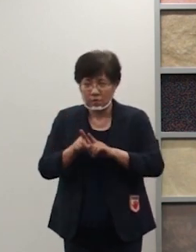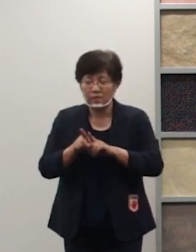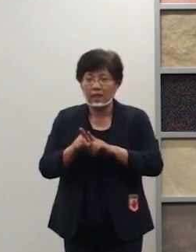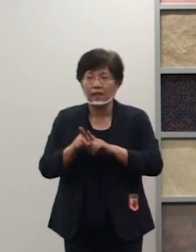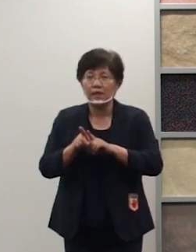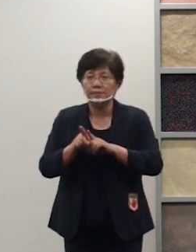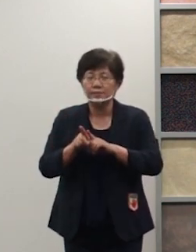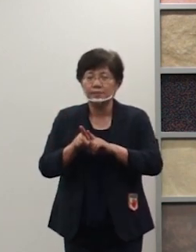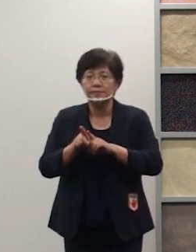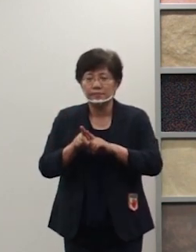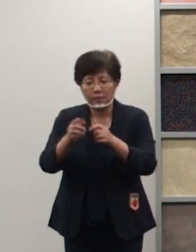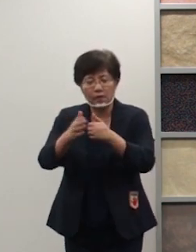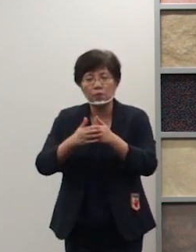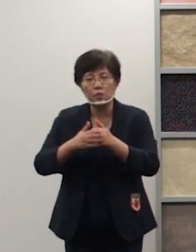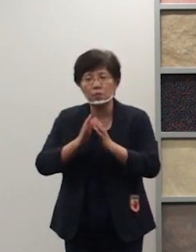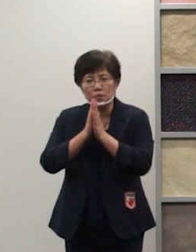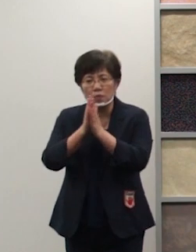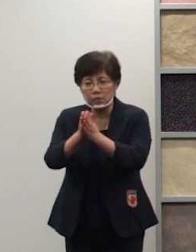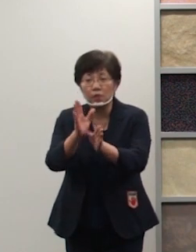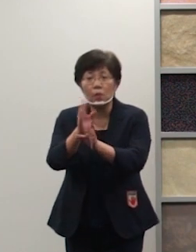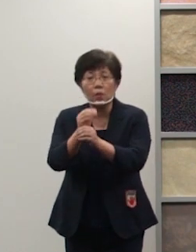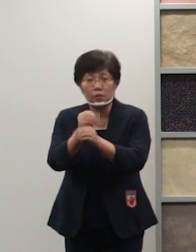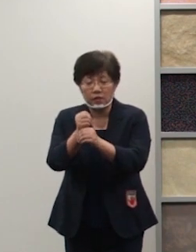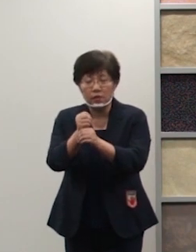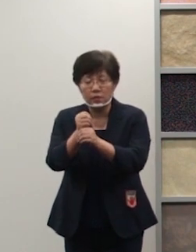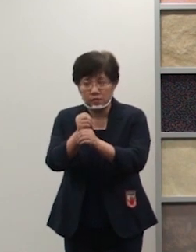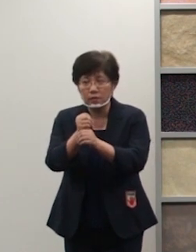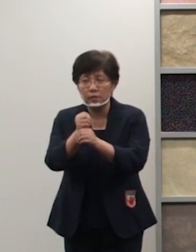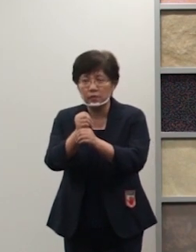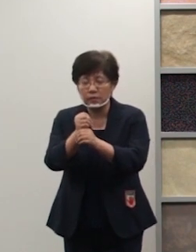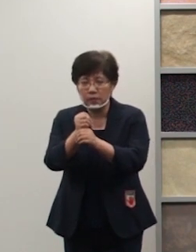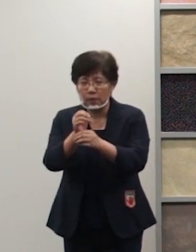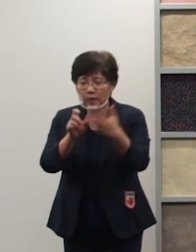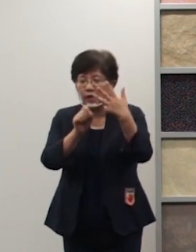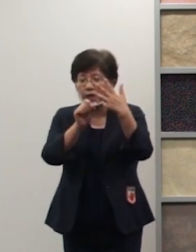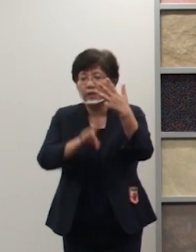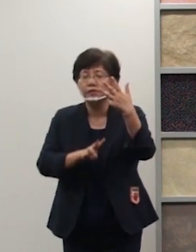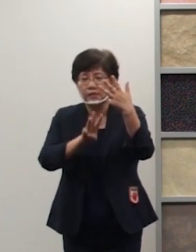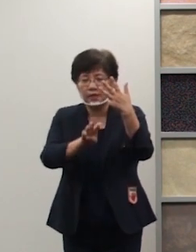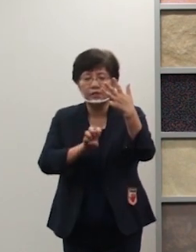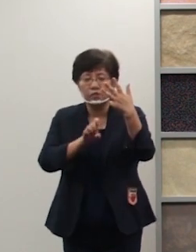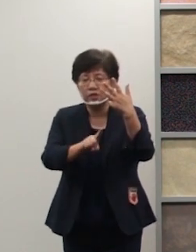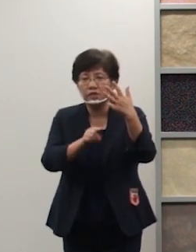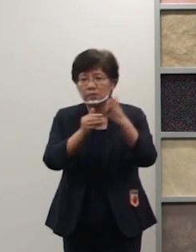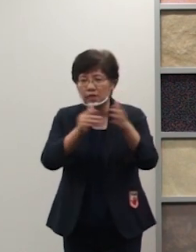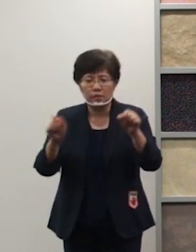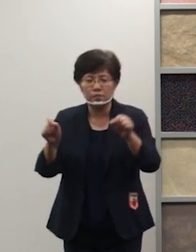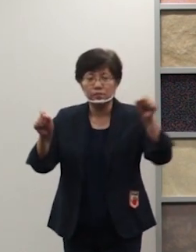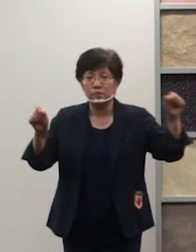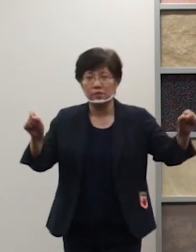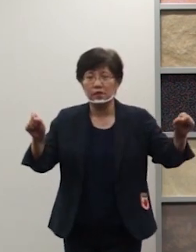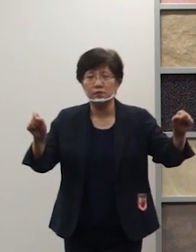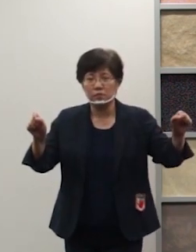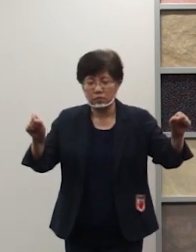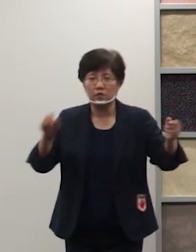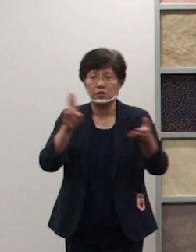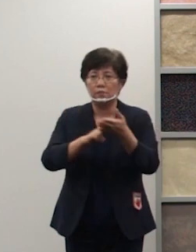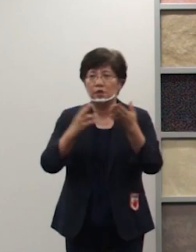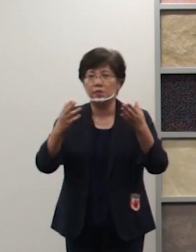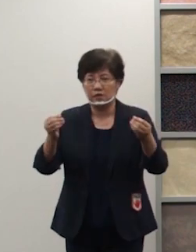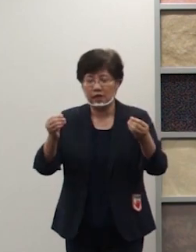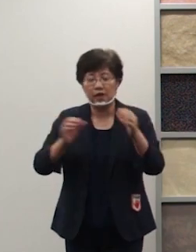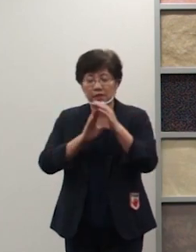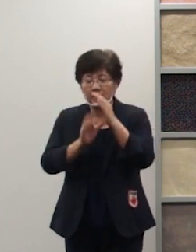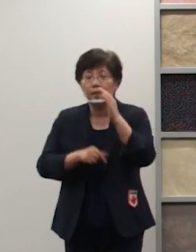づく、協力要請の期限を8月31日まで延長いたします。本件